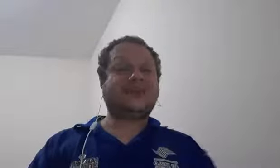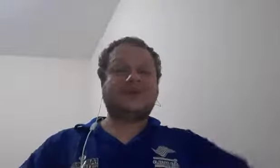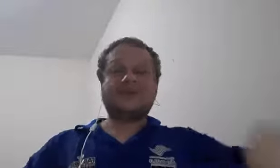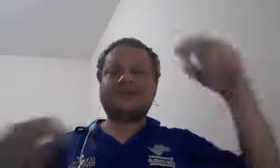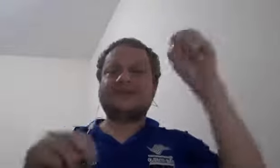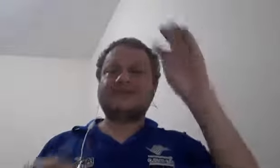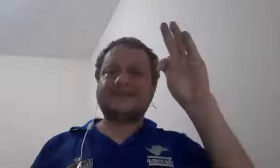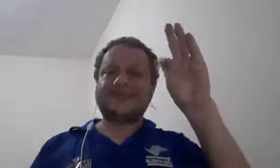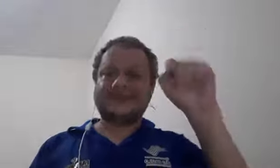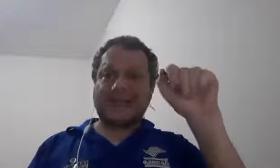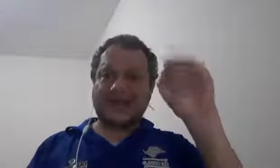Sinal de Tatuapé.